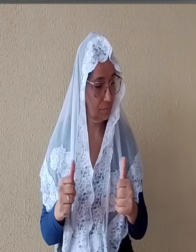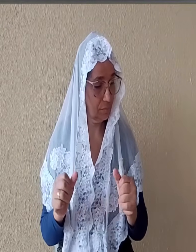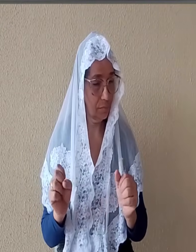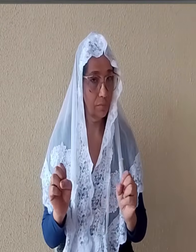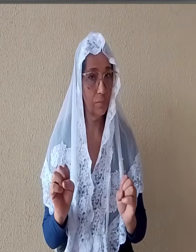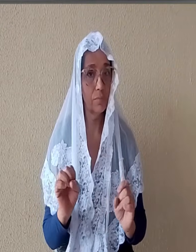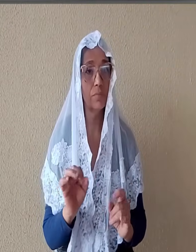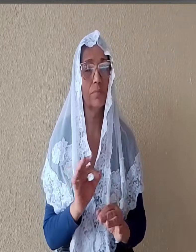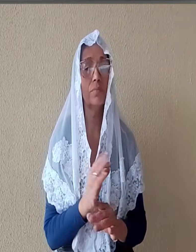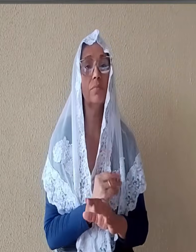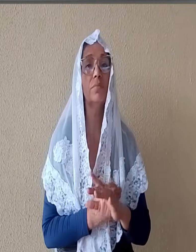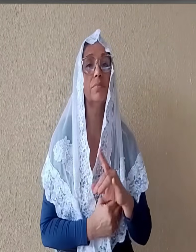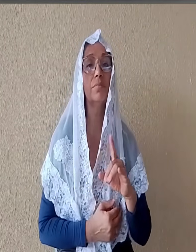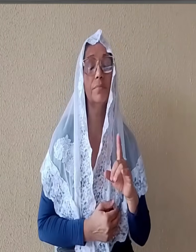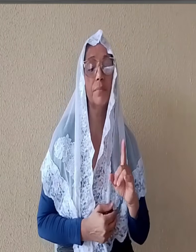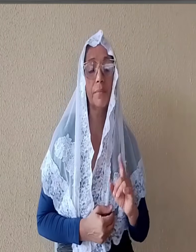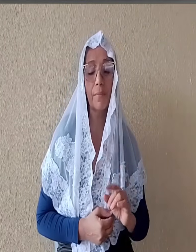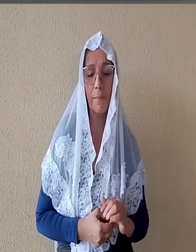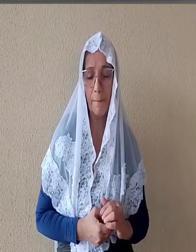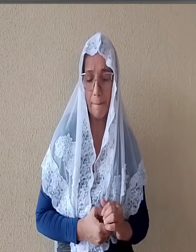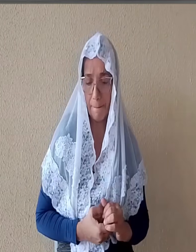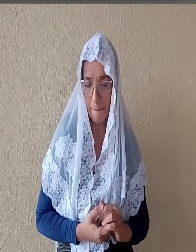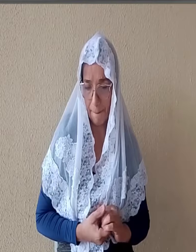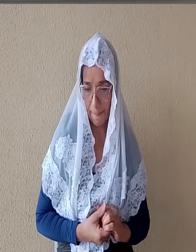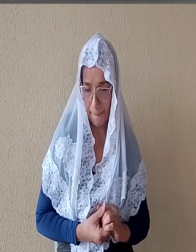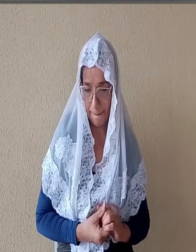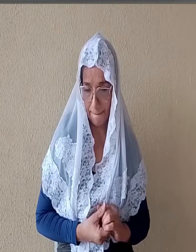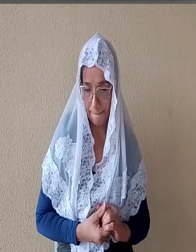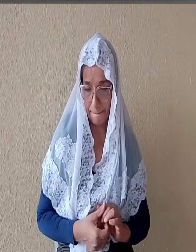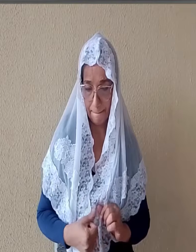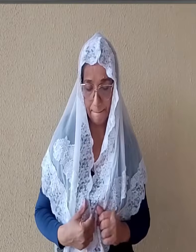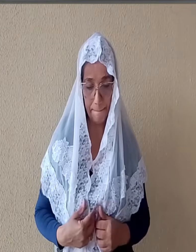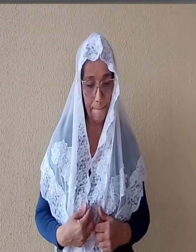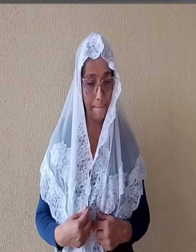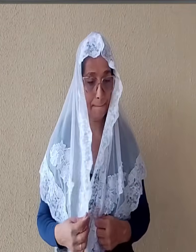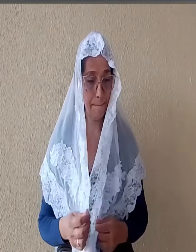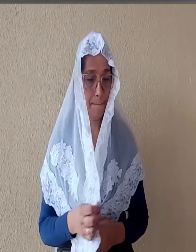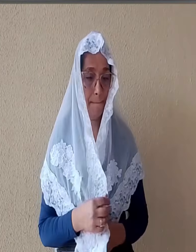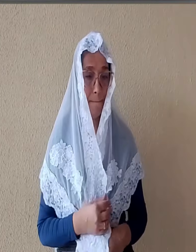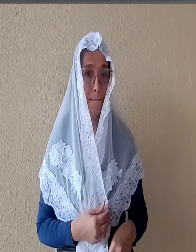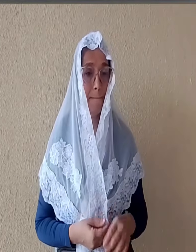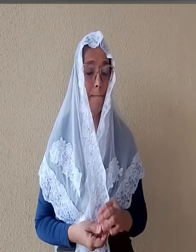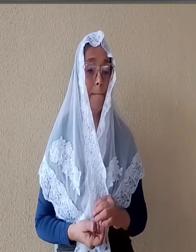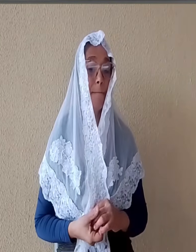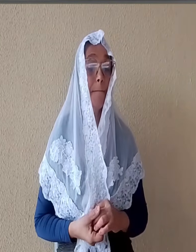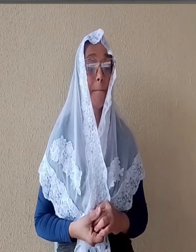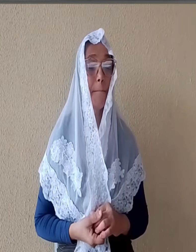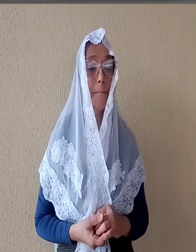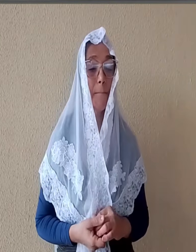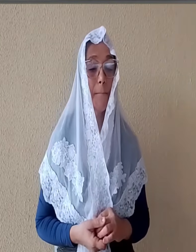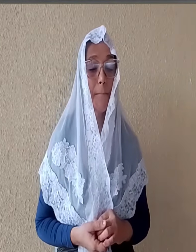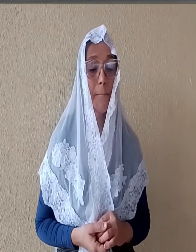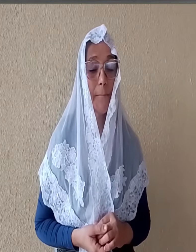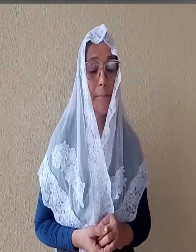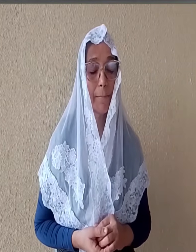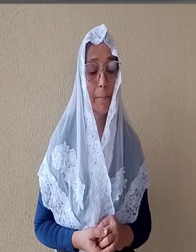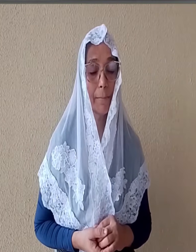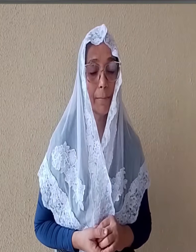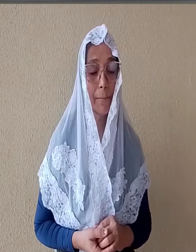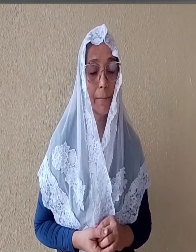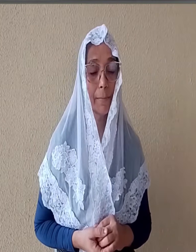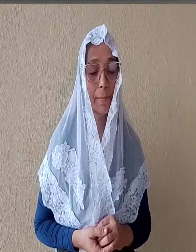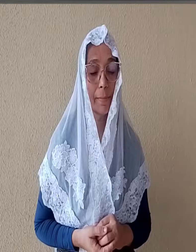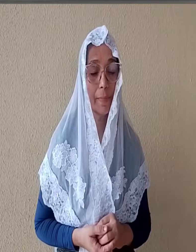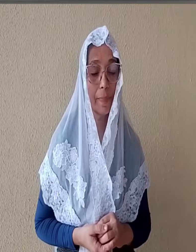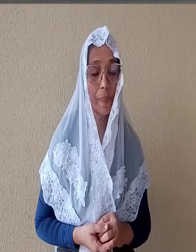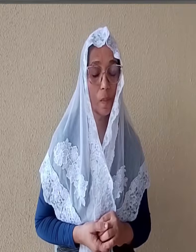Senhor, não nos deixa confundir. Glória a Deus. Mas dá-nos vitória, Senhor. Oh Deus, sabemos